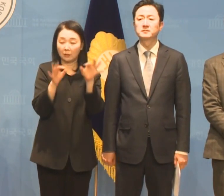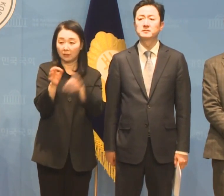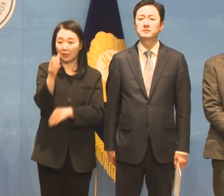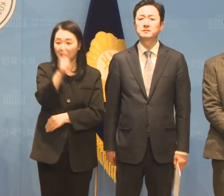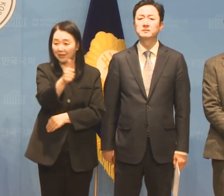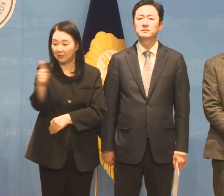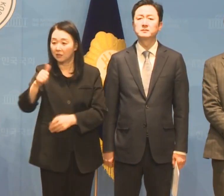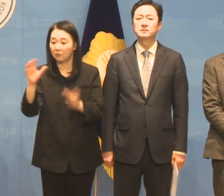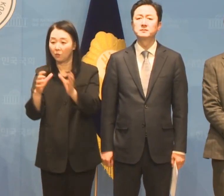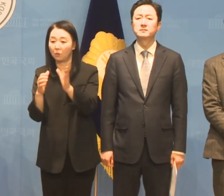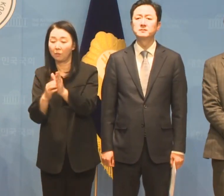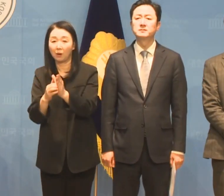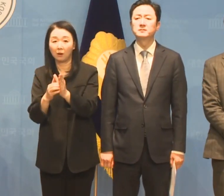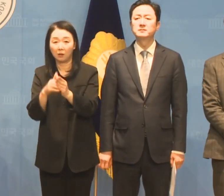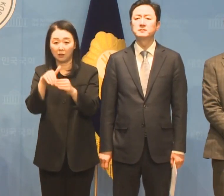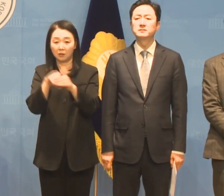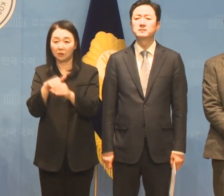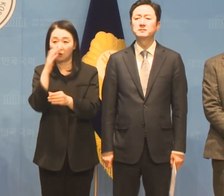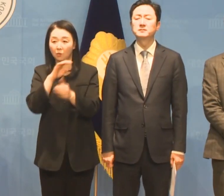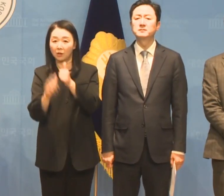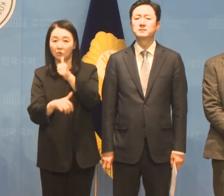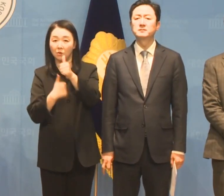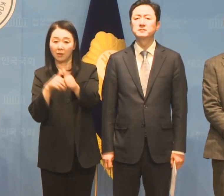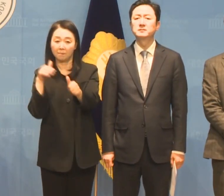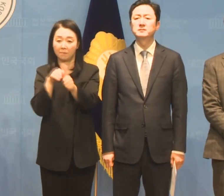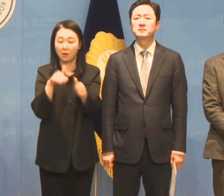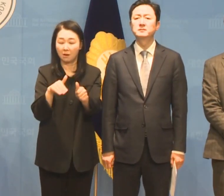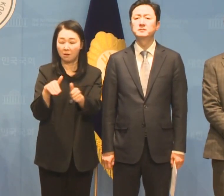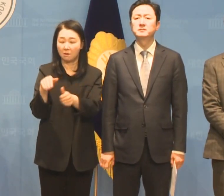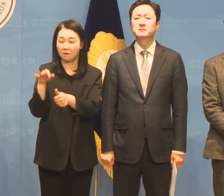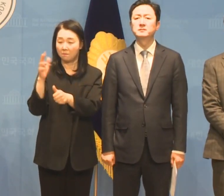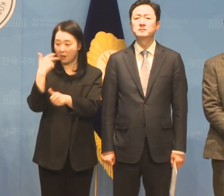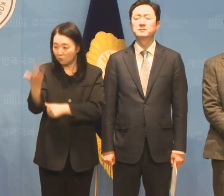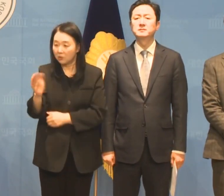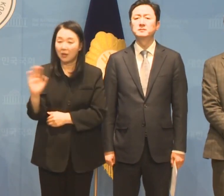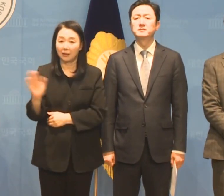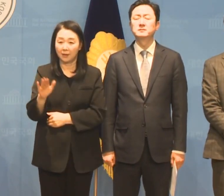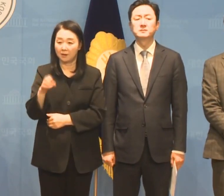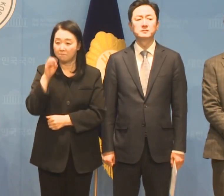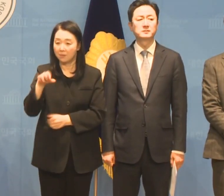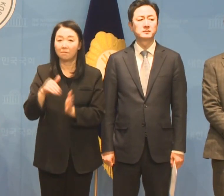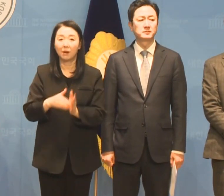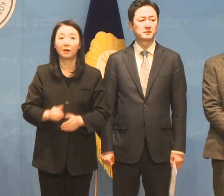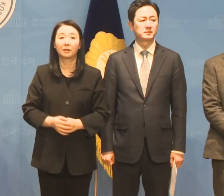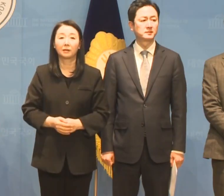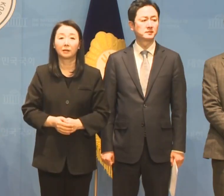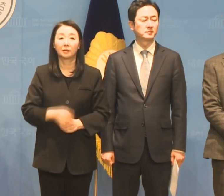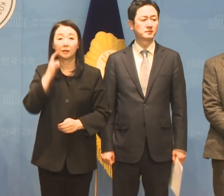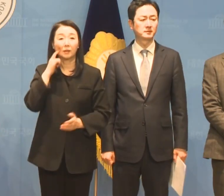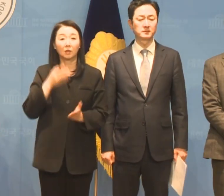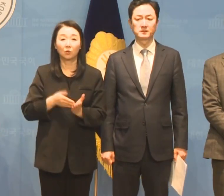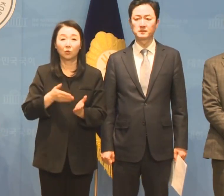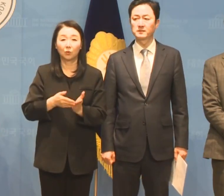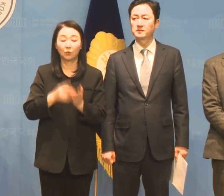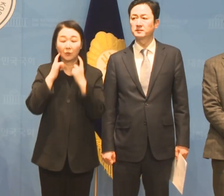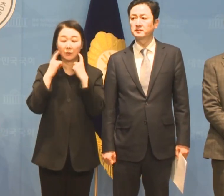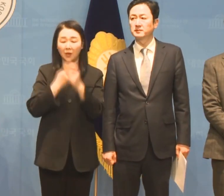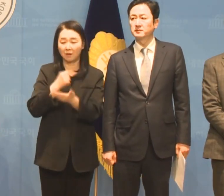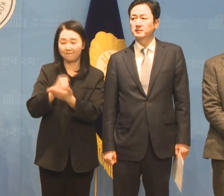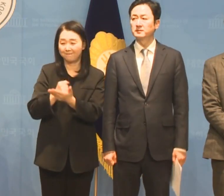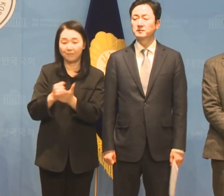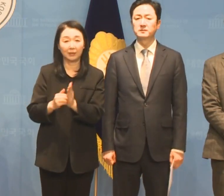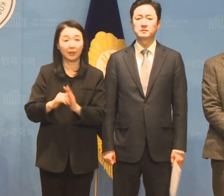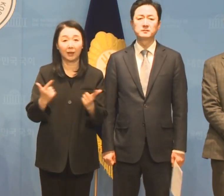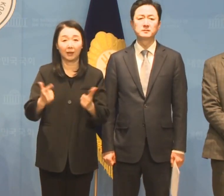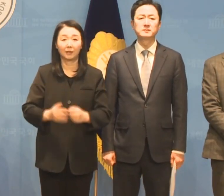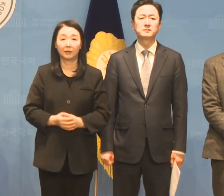모인 자리에서 선관위를 건들면 가만두지 않겠다고 말했다 등입니다. 이런 가짜뉴스는 개인 비방에 그치지